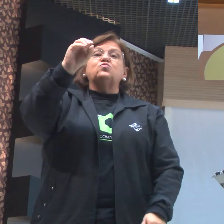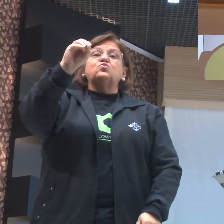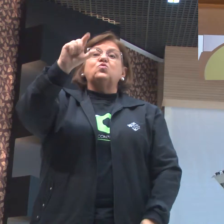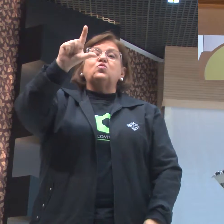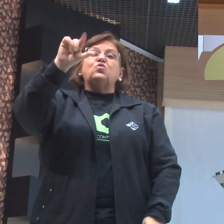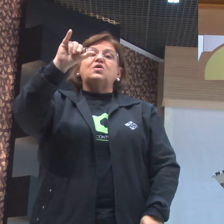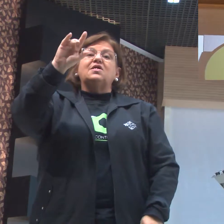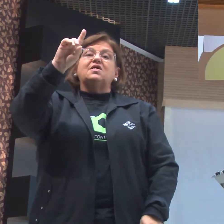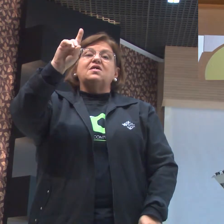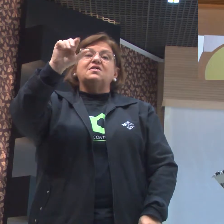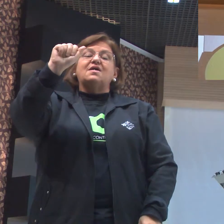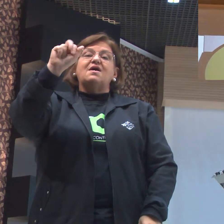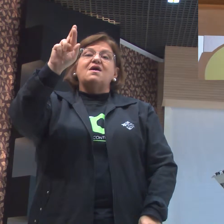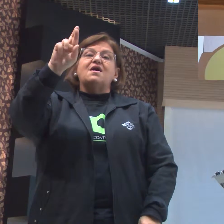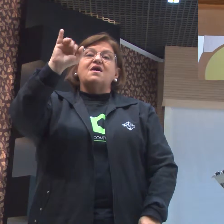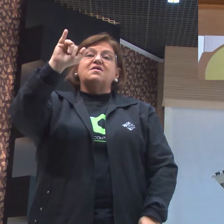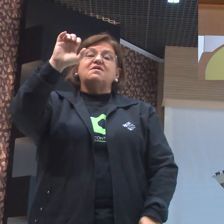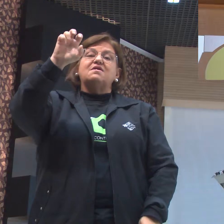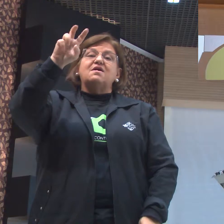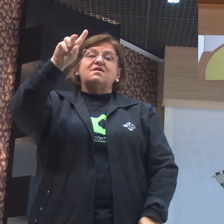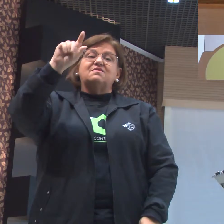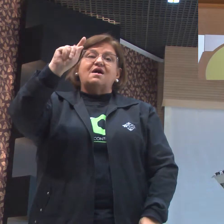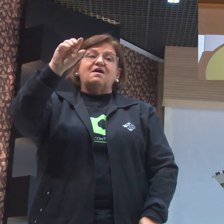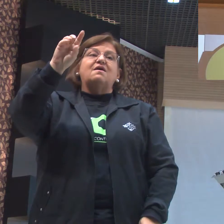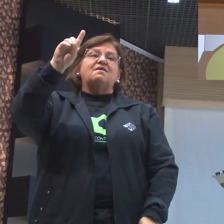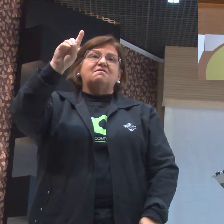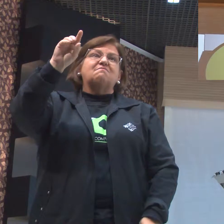solidariedade de que forma contribui para a unidade?